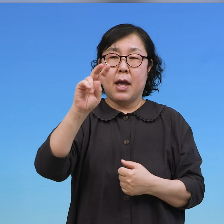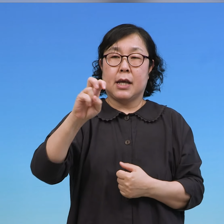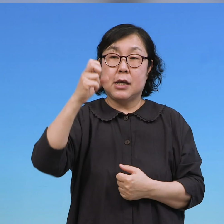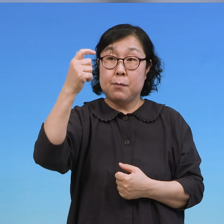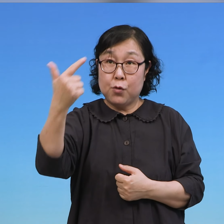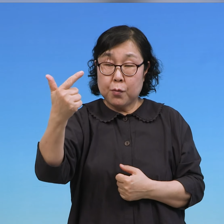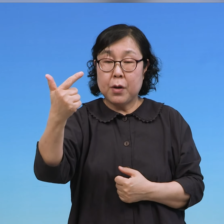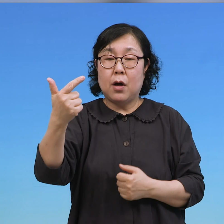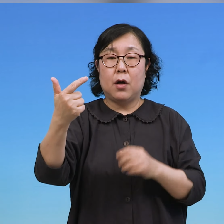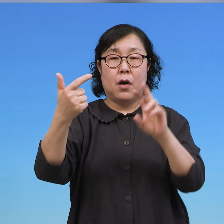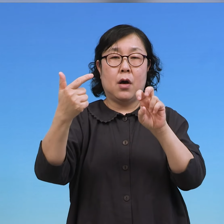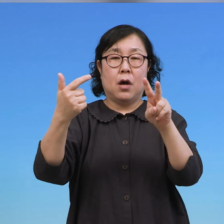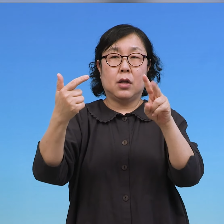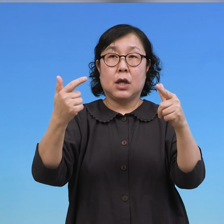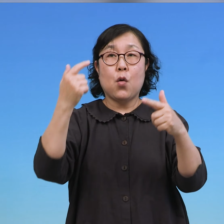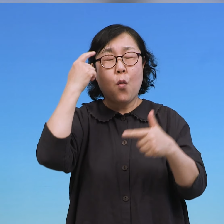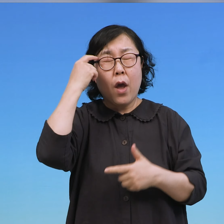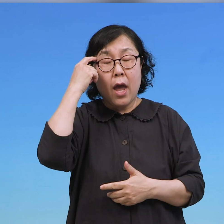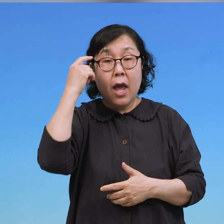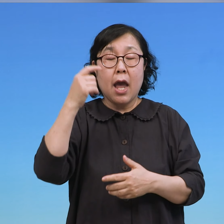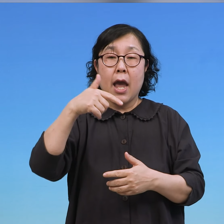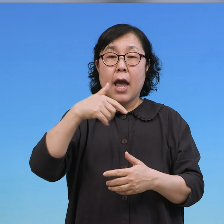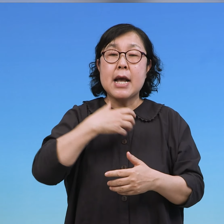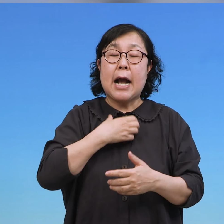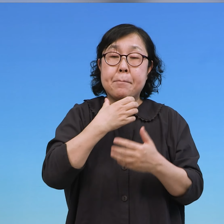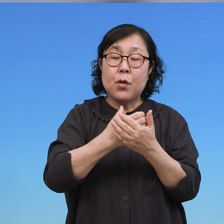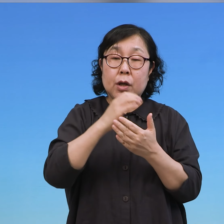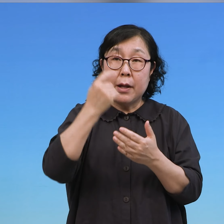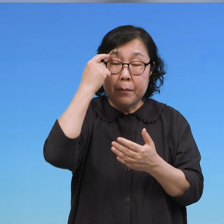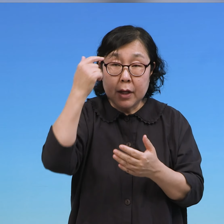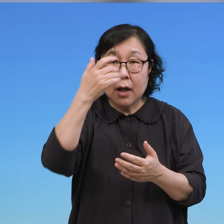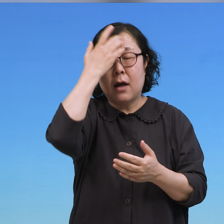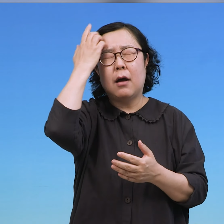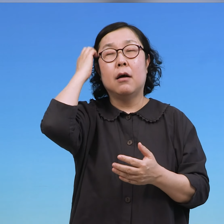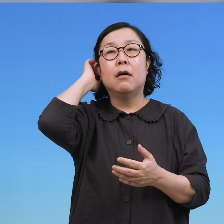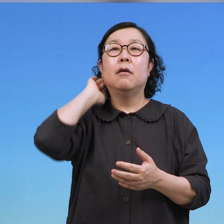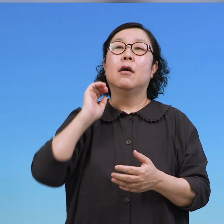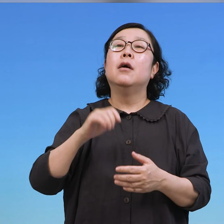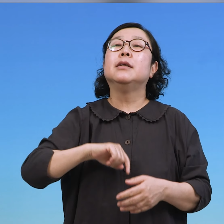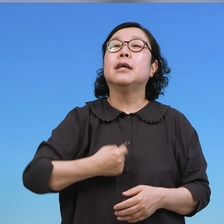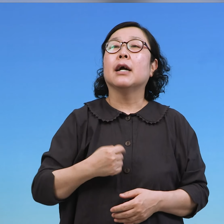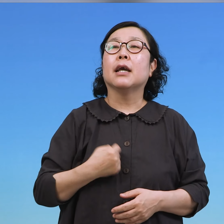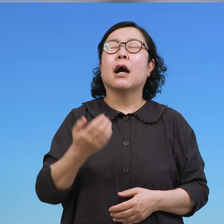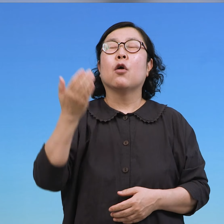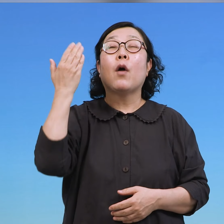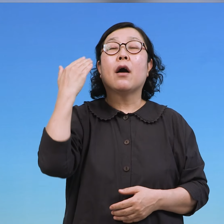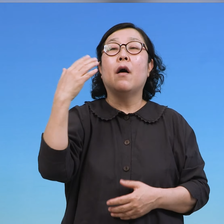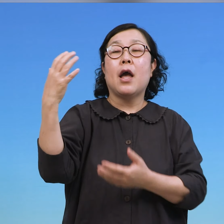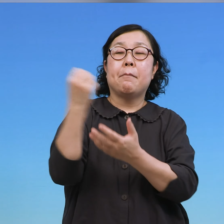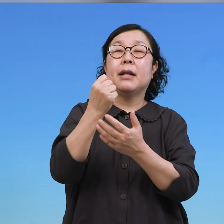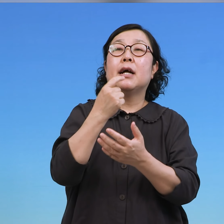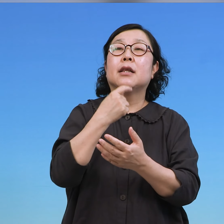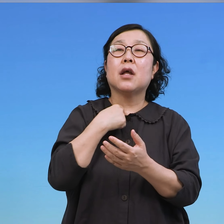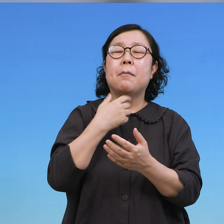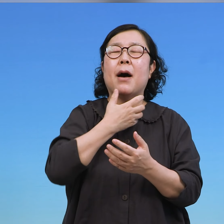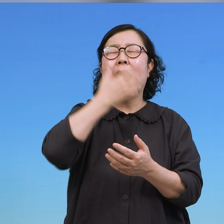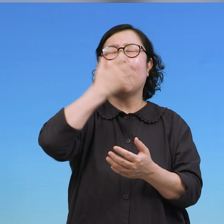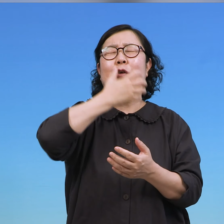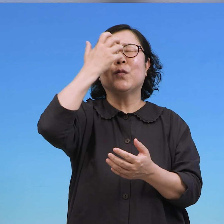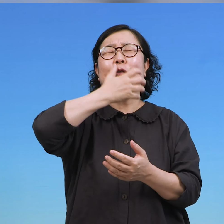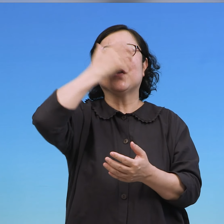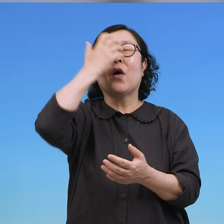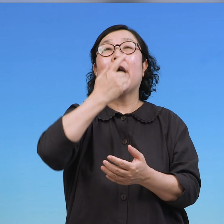126편이 제게 감동이 되는가 하니까, 지금 이 시편 기자는요, 자기가 받았던, 과거에 받았던 그